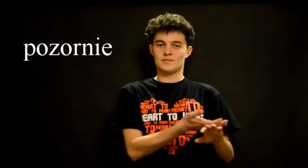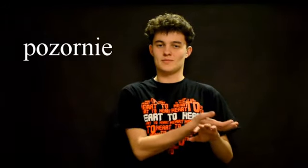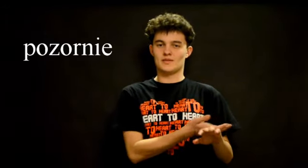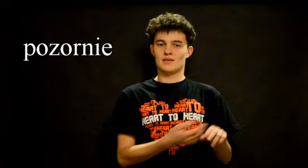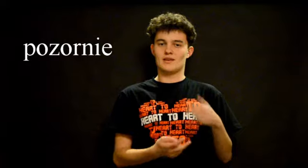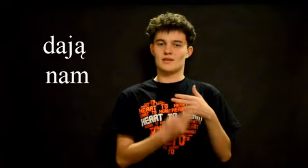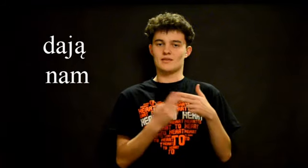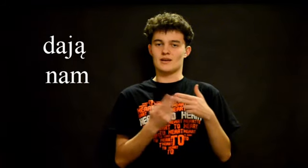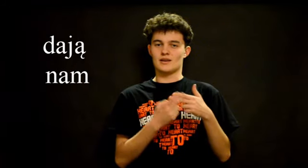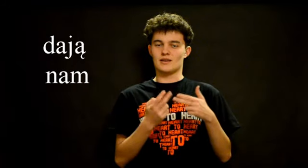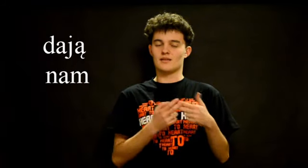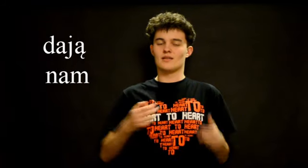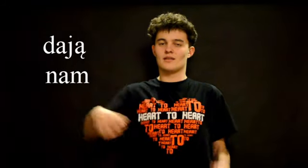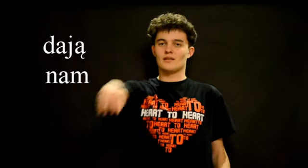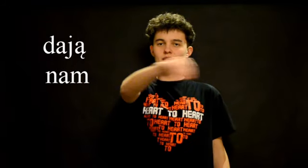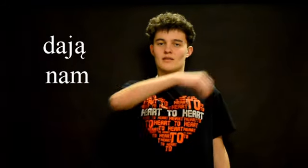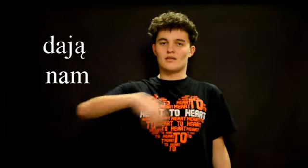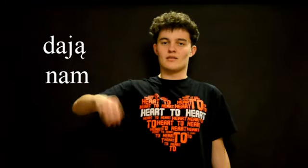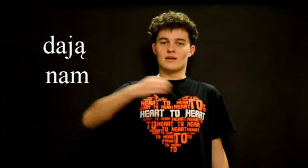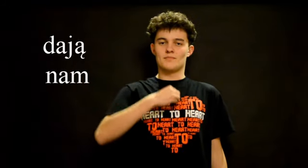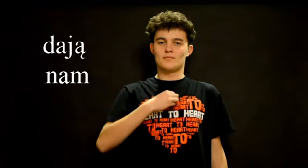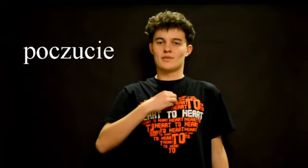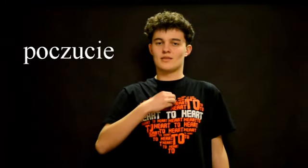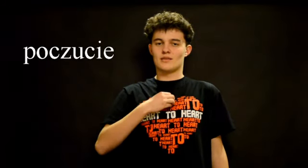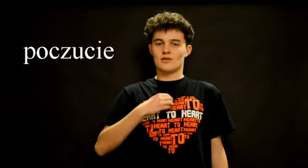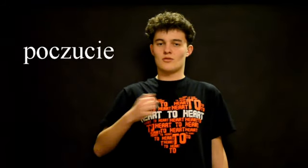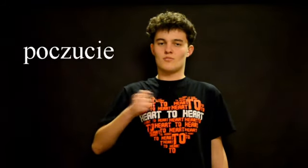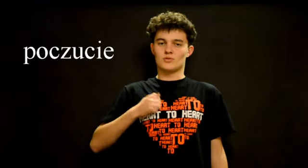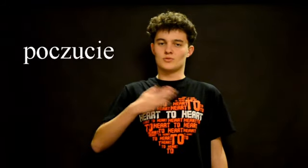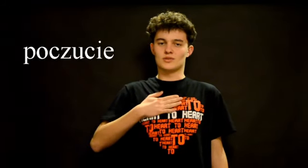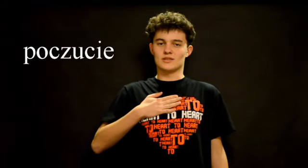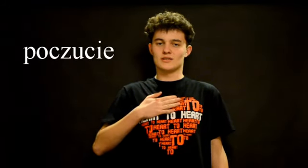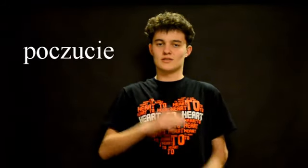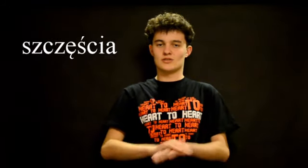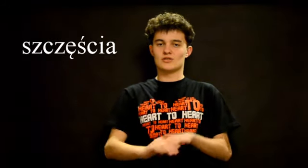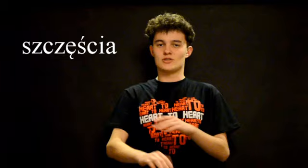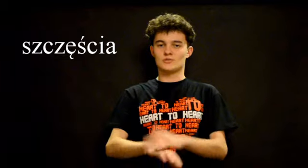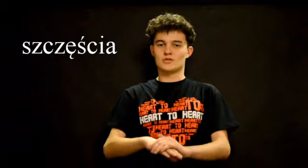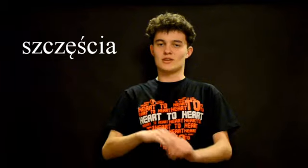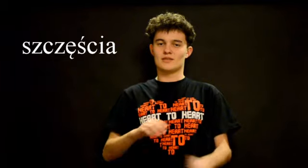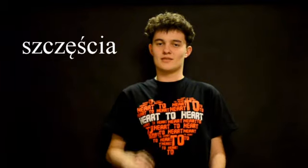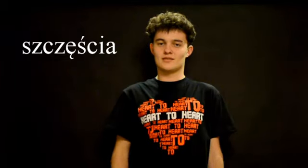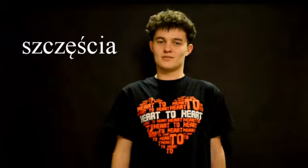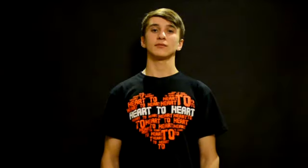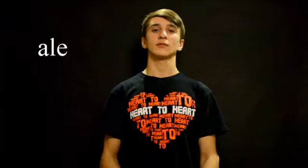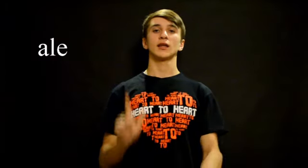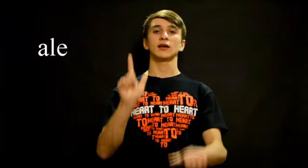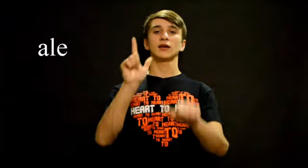siebie coraz mniej w sobie masz. Patrzysz na ludzi, jak oni chcesz się śmiać. Wzrokiem przebijasz chmury, by deszcz zmył twój